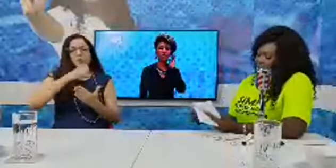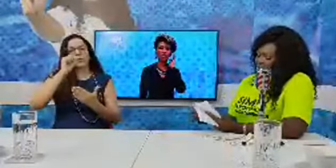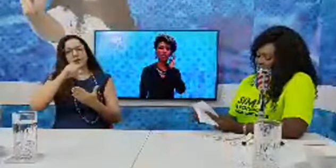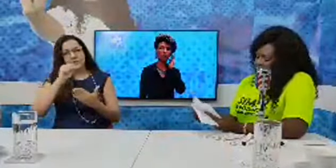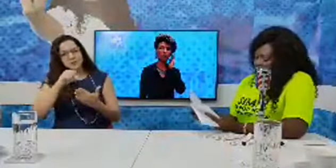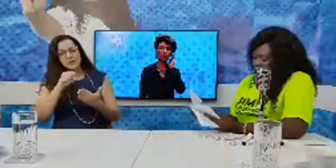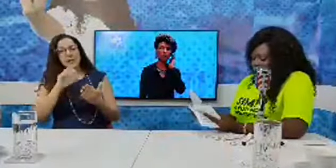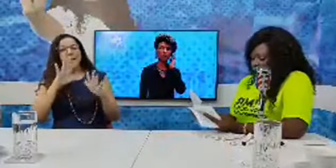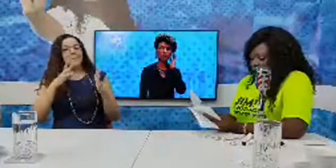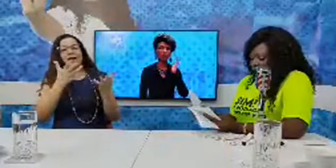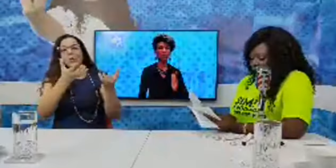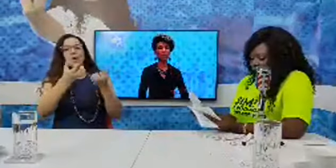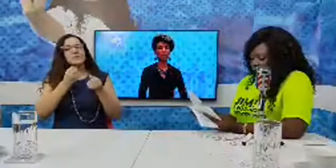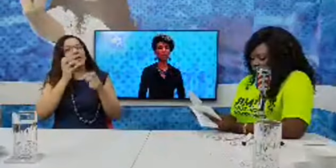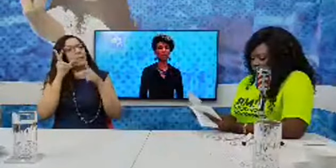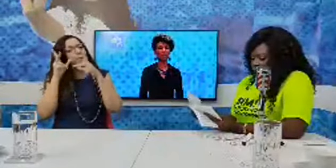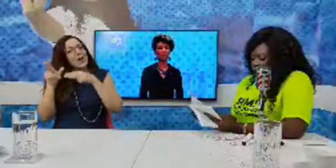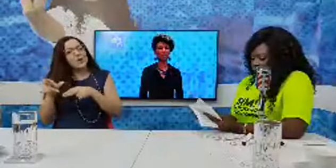Rio.